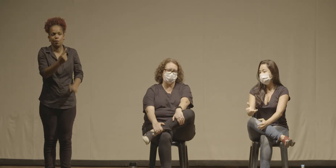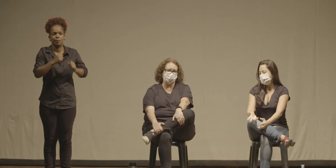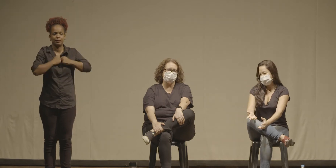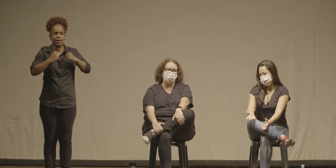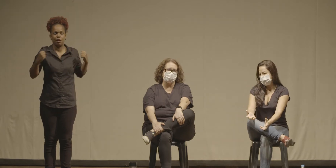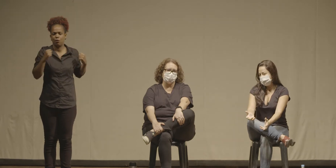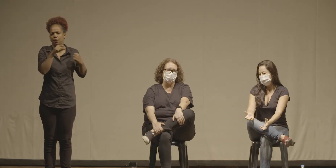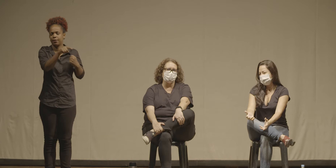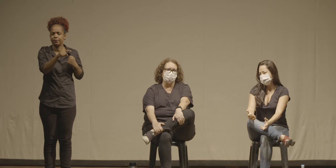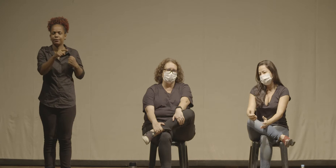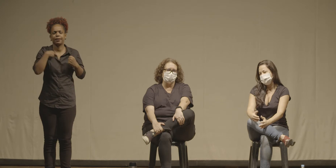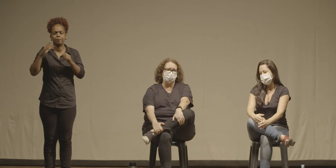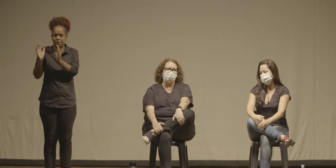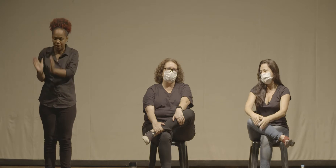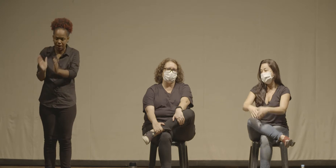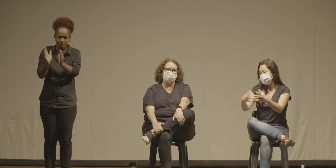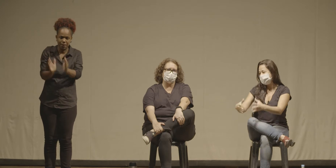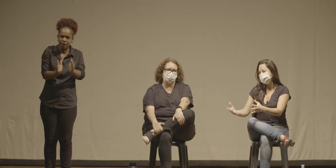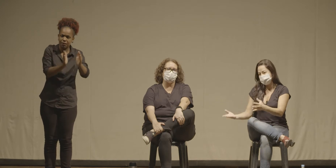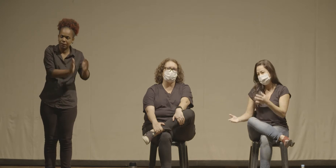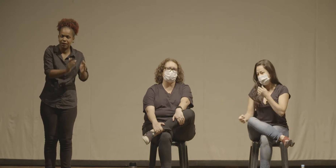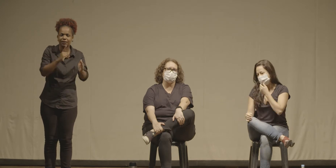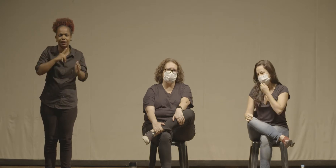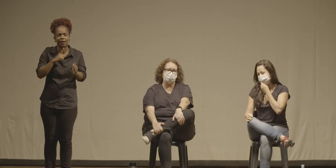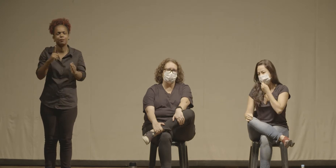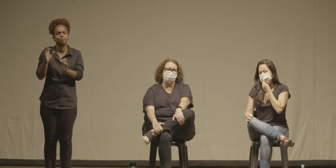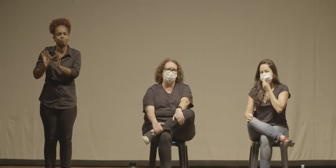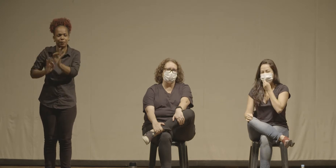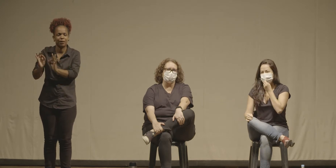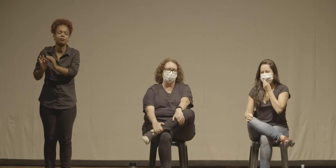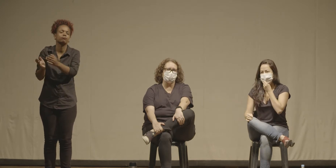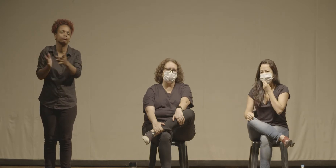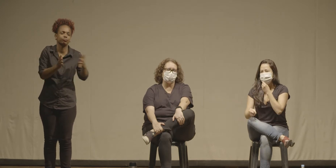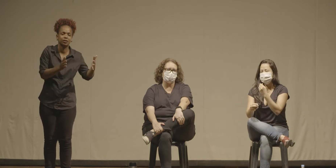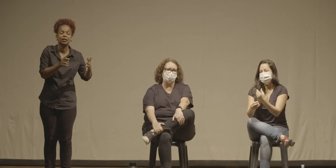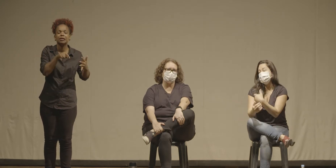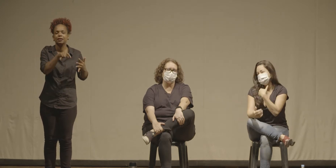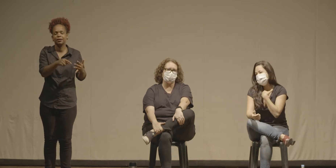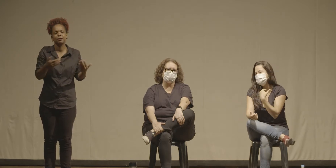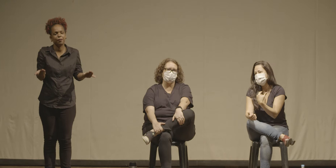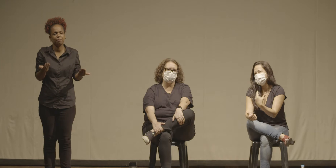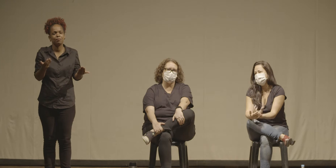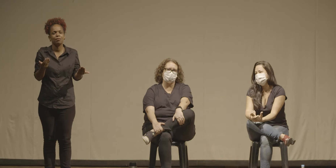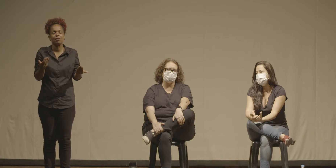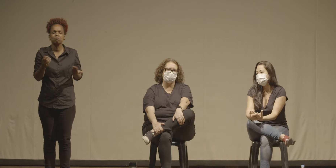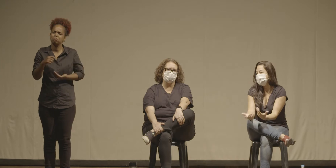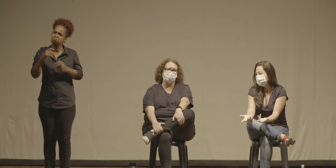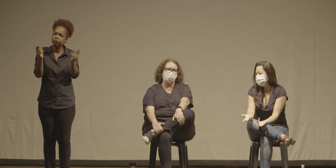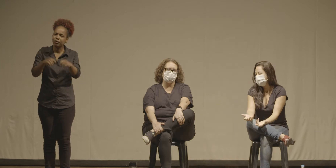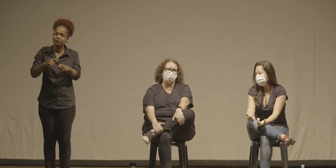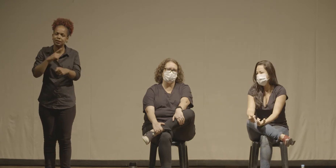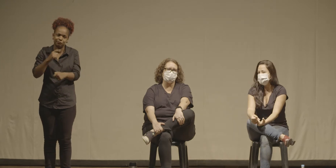bem pontuadas no filme. Nós fizemos para ser desta forma, para que, assim, pode ser